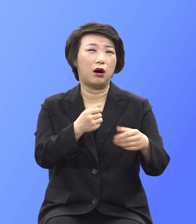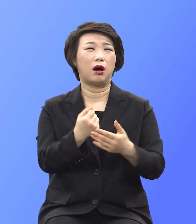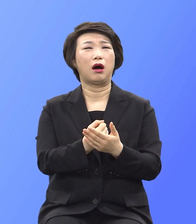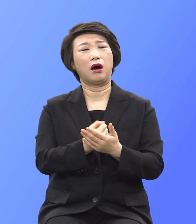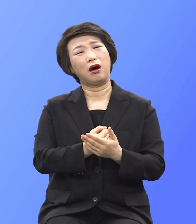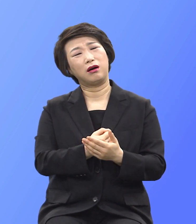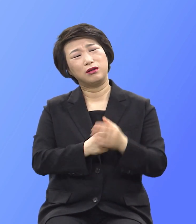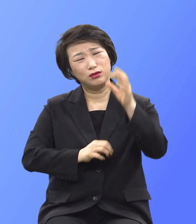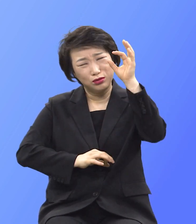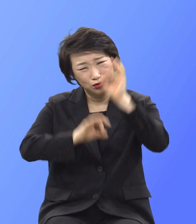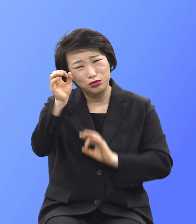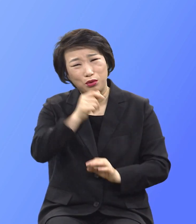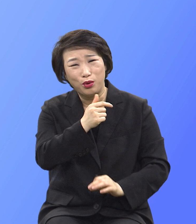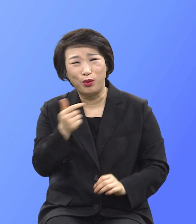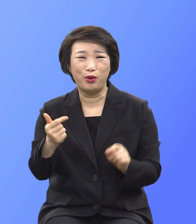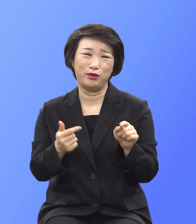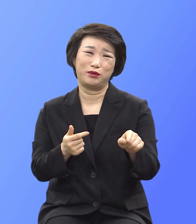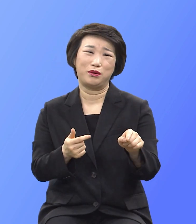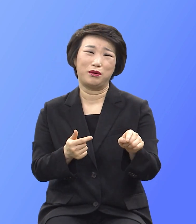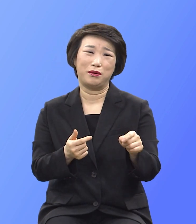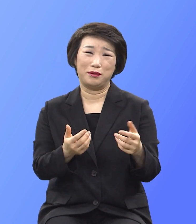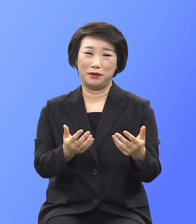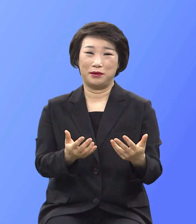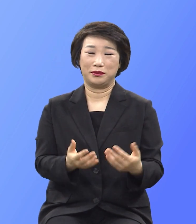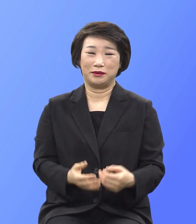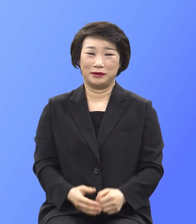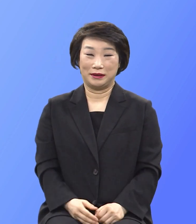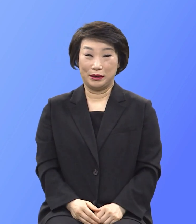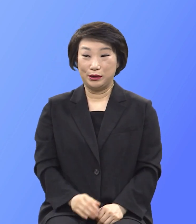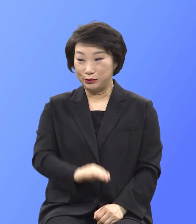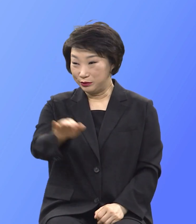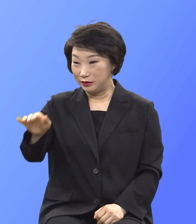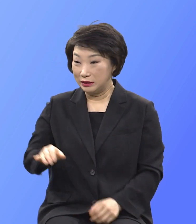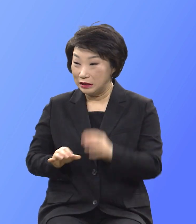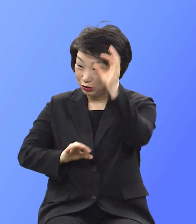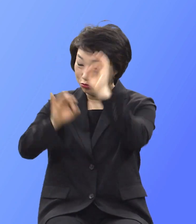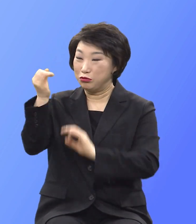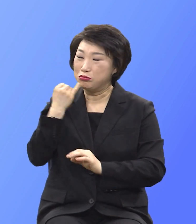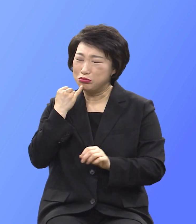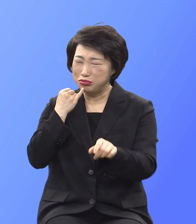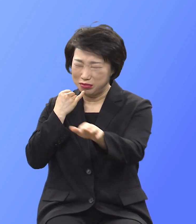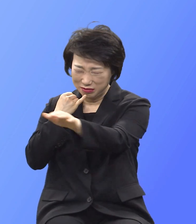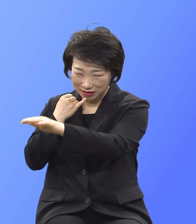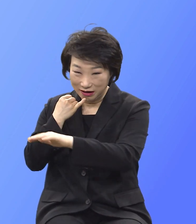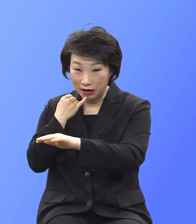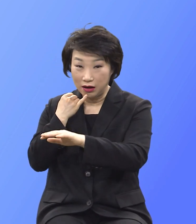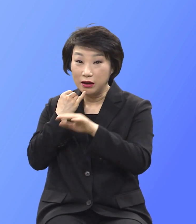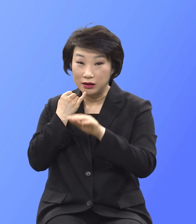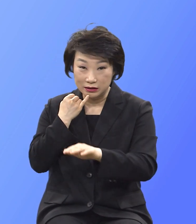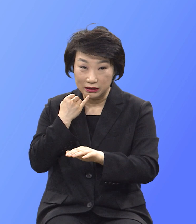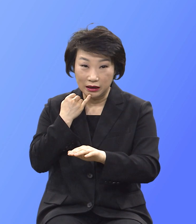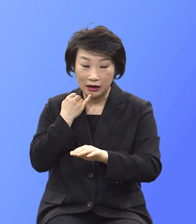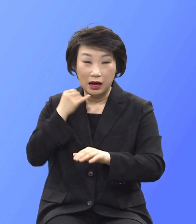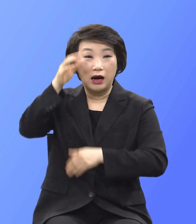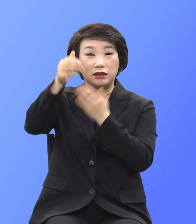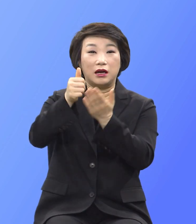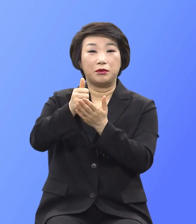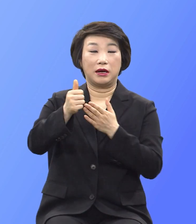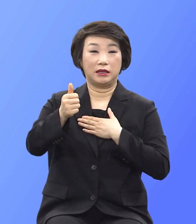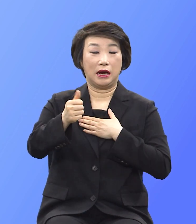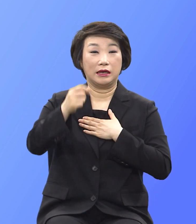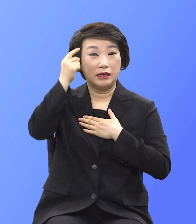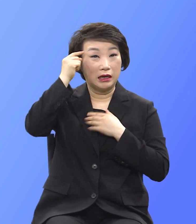그보다 큰 실수는 없을 것입니다. 우리는 다른 실수는 다 해도